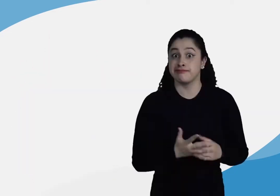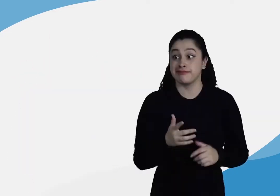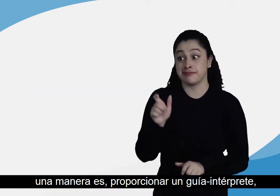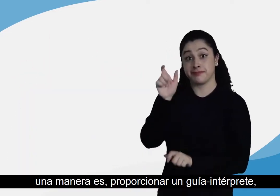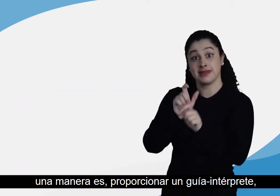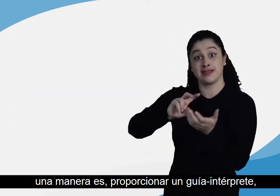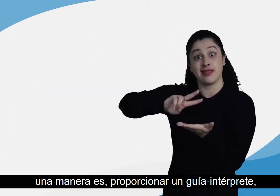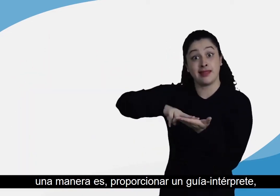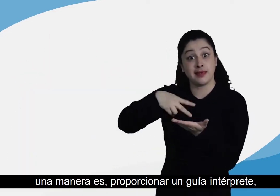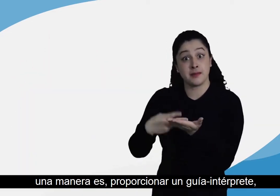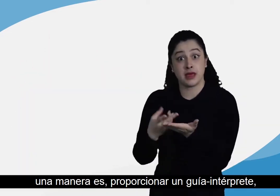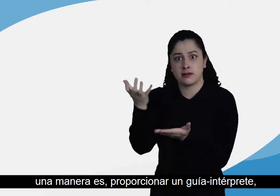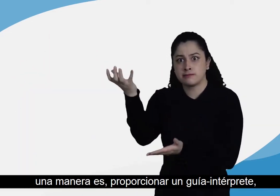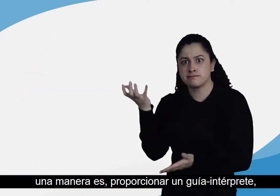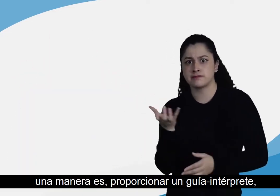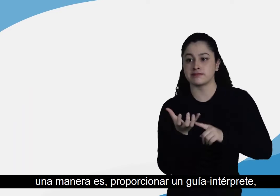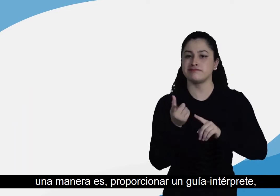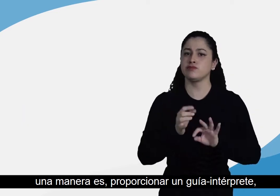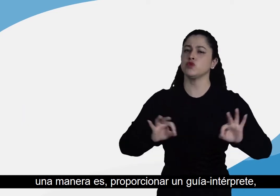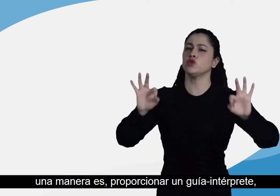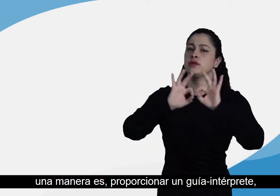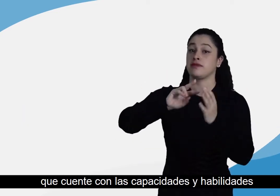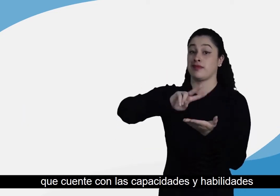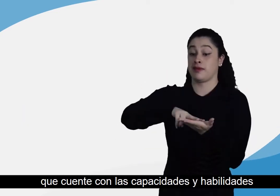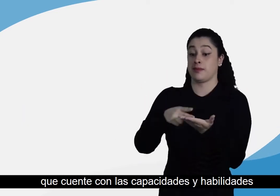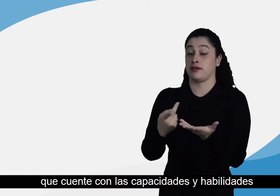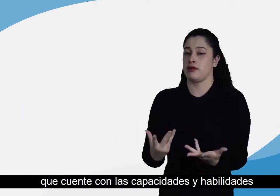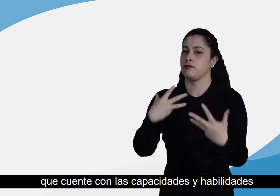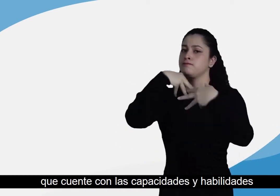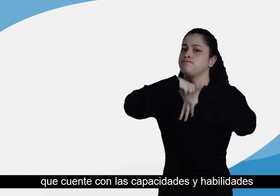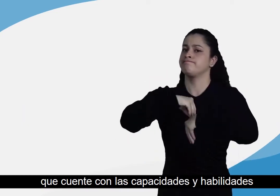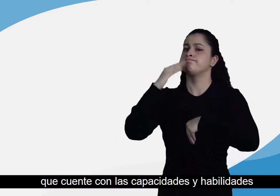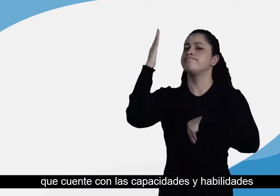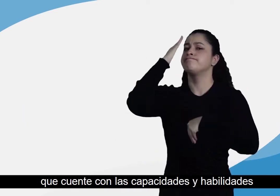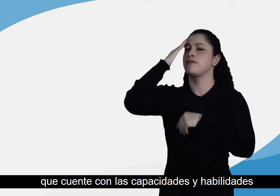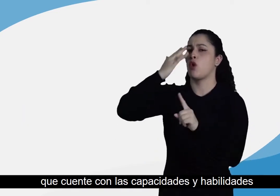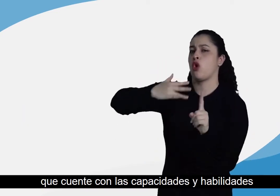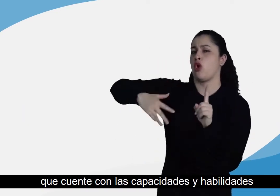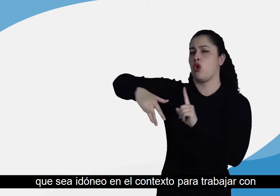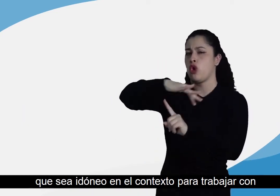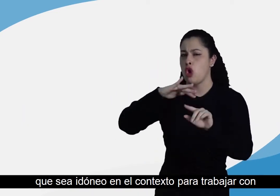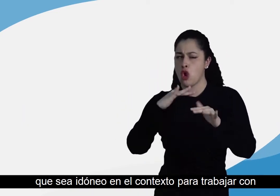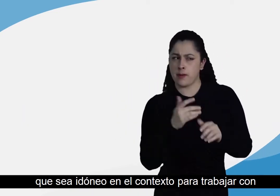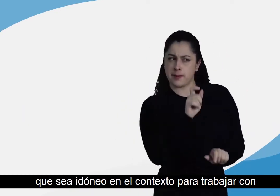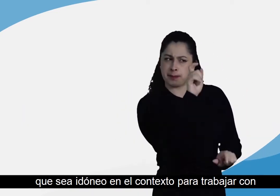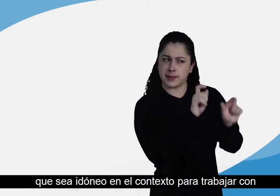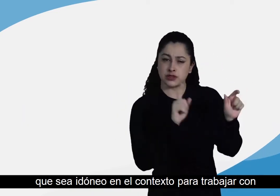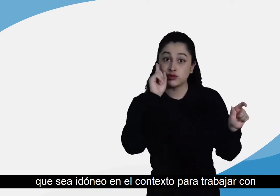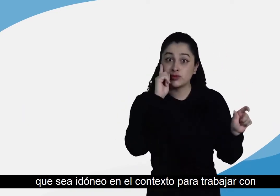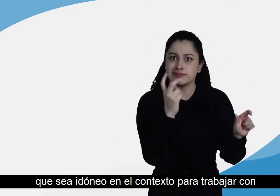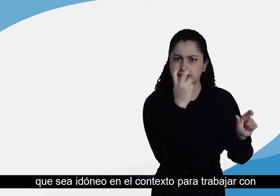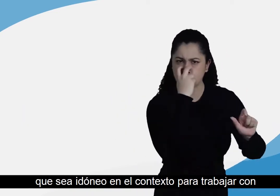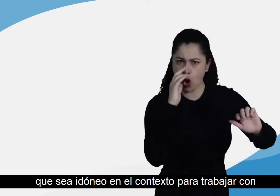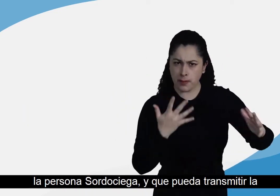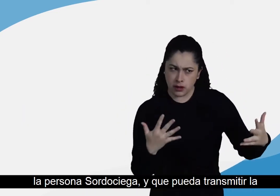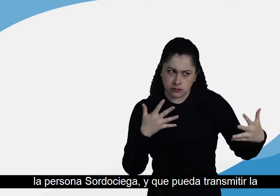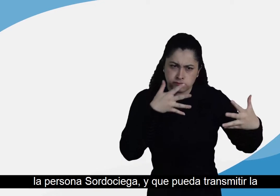Una manera es proporcionar un guía intérprete que cuente con las capacidades y habilidades que sea idóneo en el contexto para trabajar